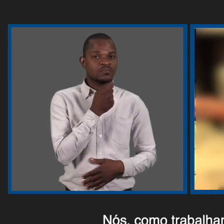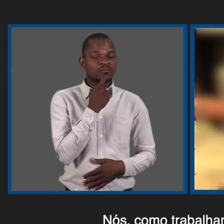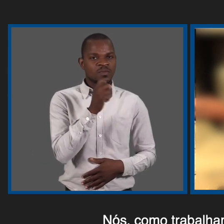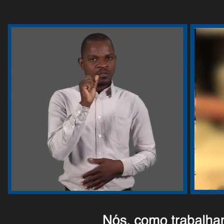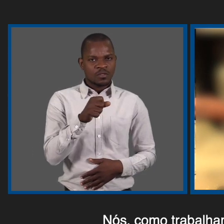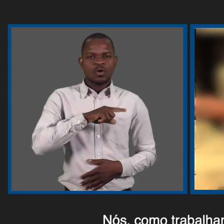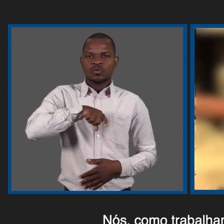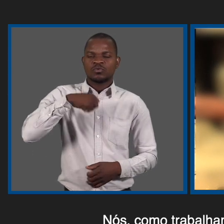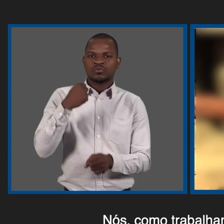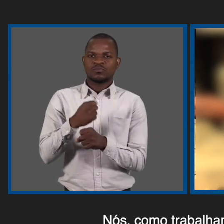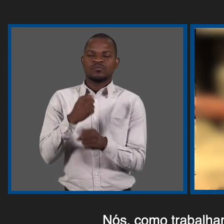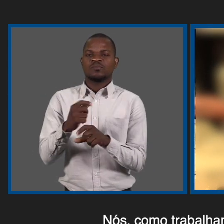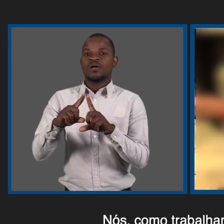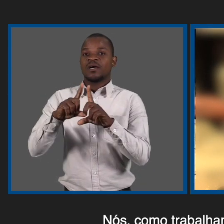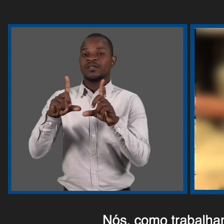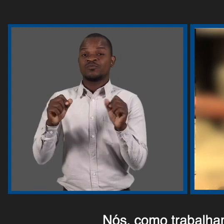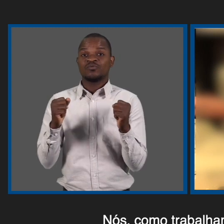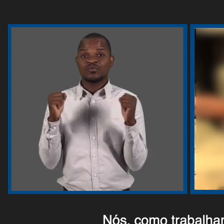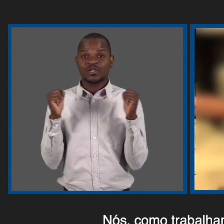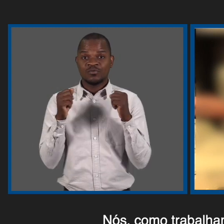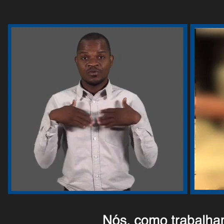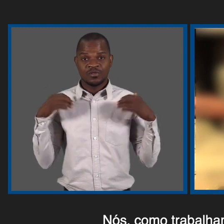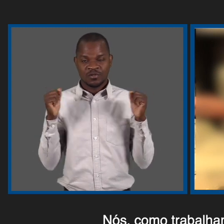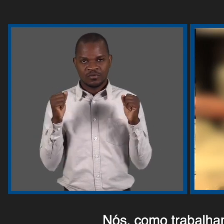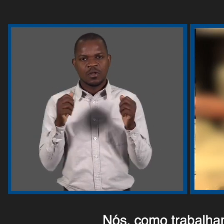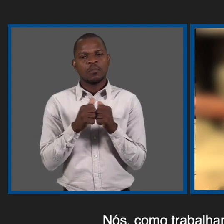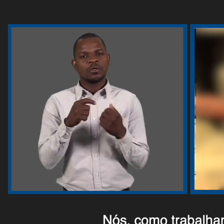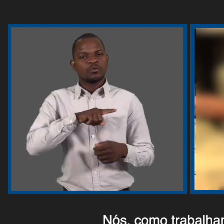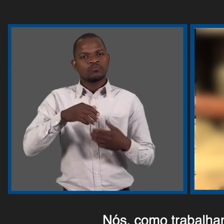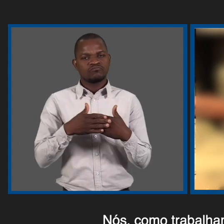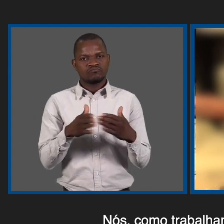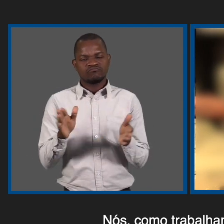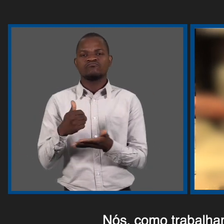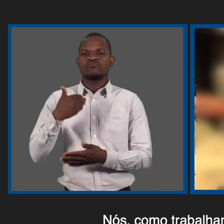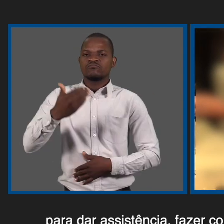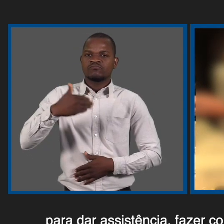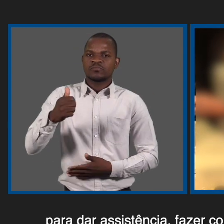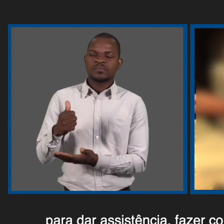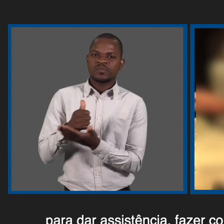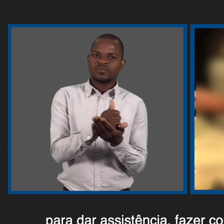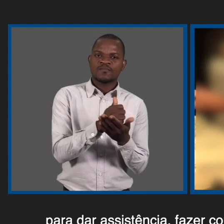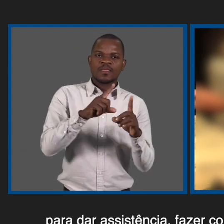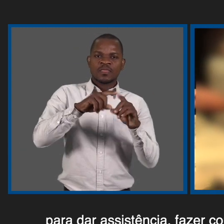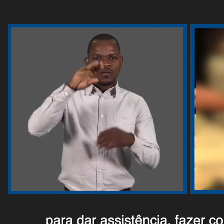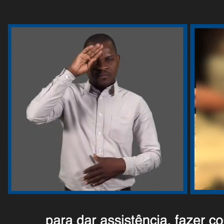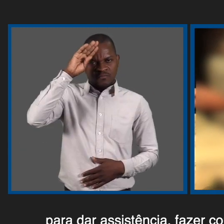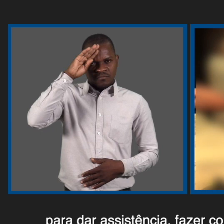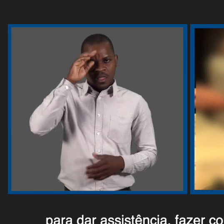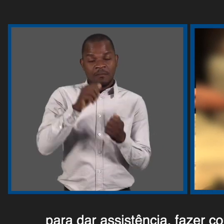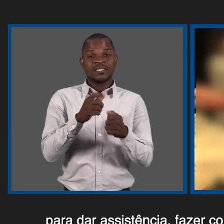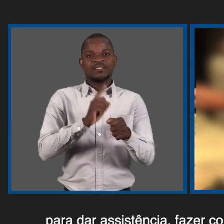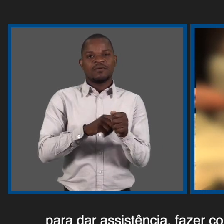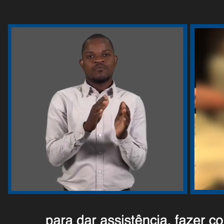trabalhamos com a saúde, não é? A Clínica Vida Plena também estamos abertos, portanto, às crianças. Portanto, dar uma assistência, fazer as